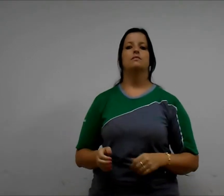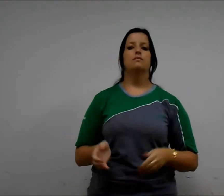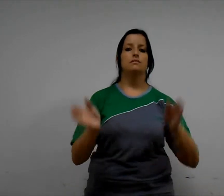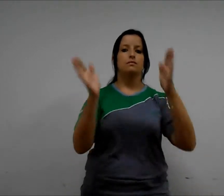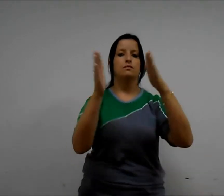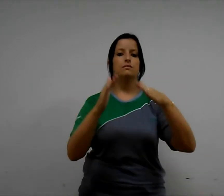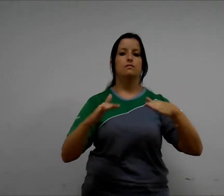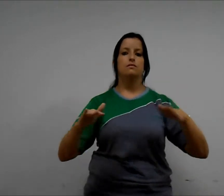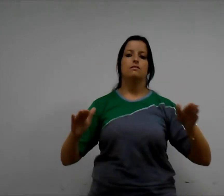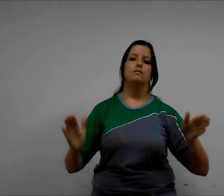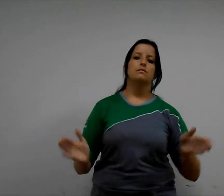Em teu corpo